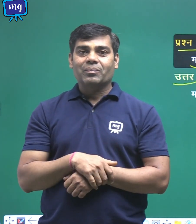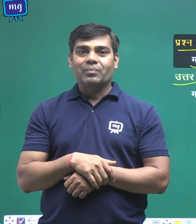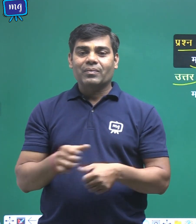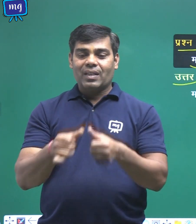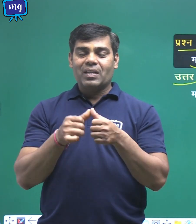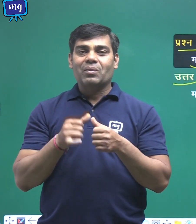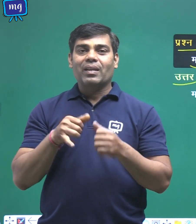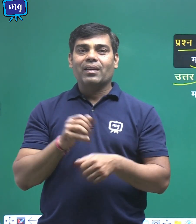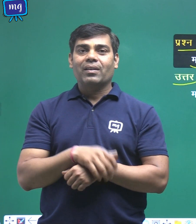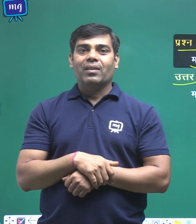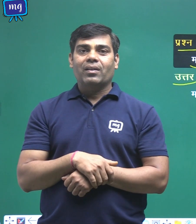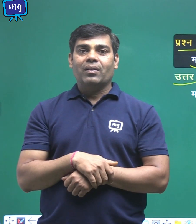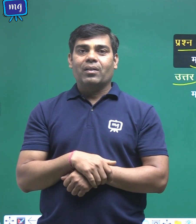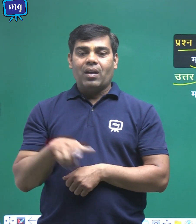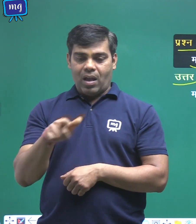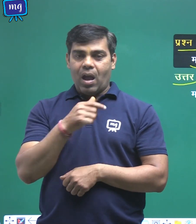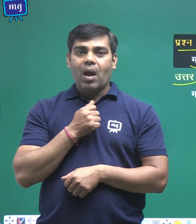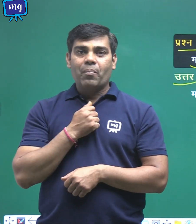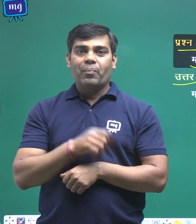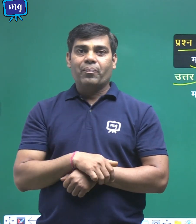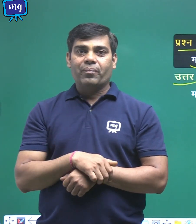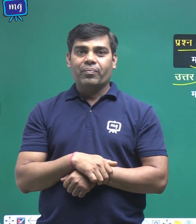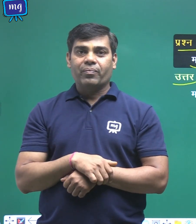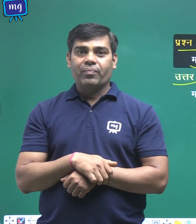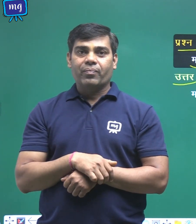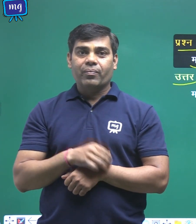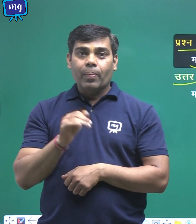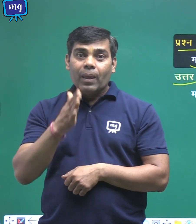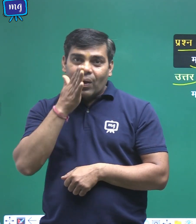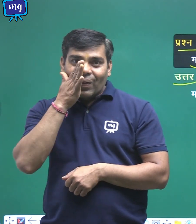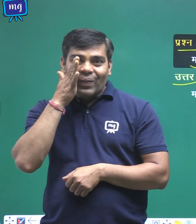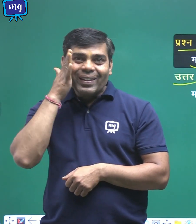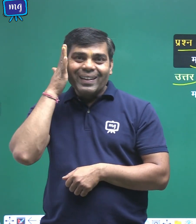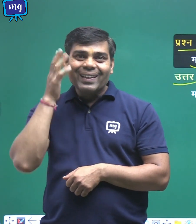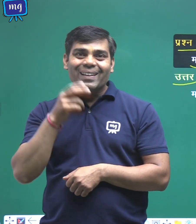उत्तर है हम होली,